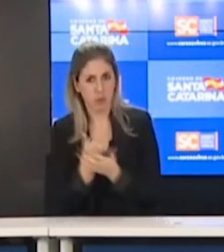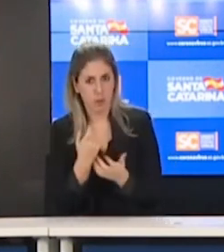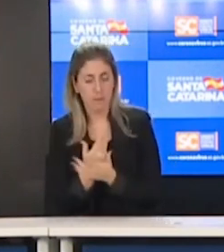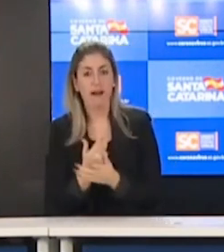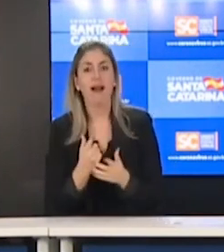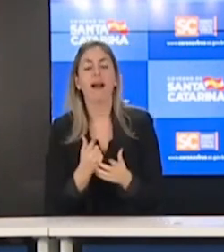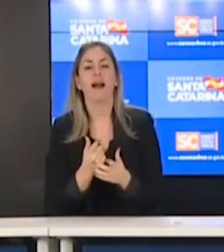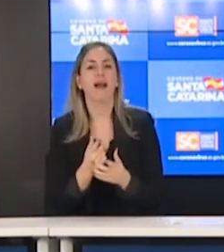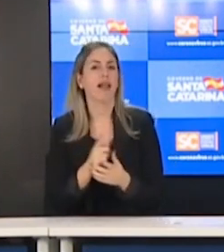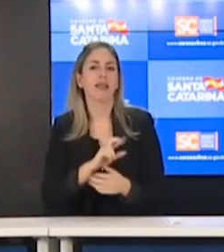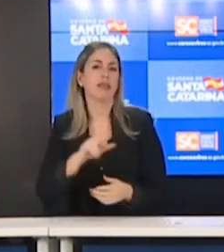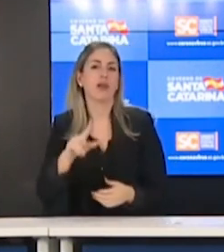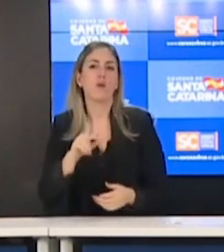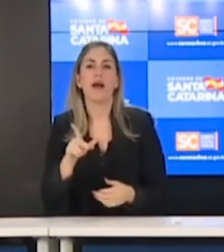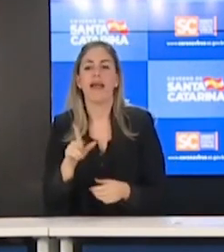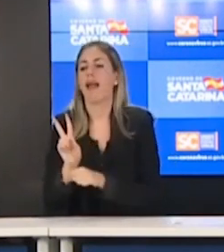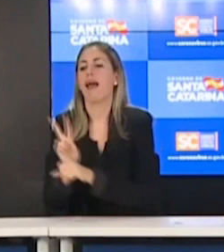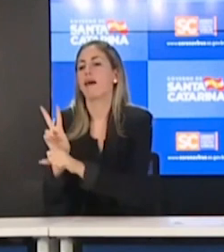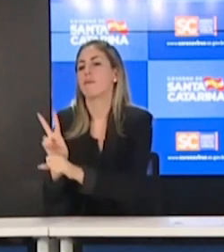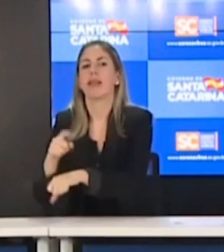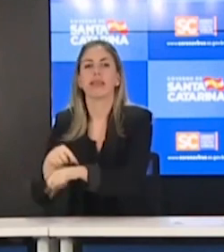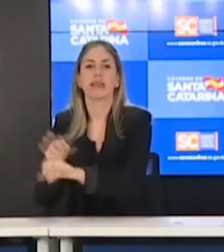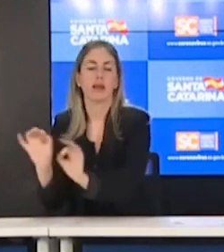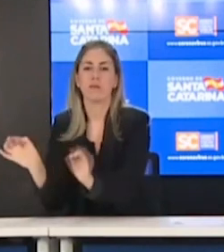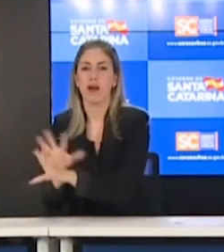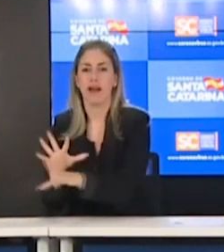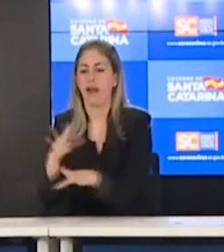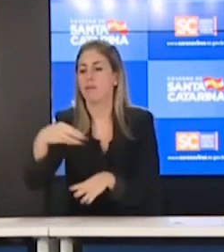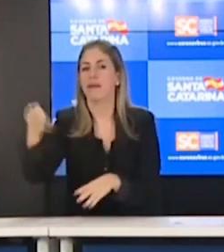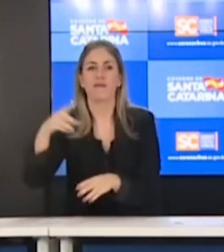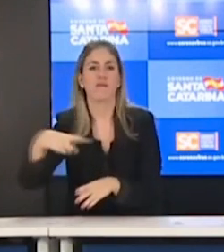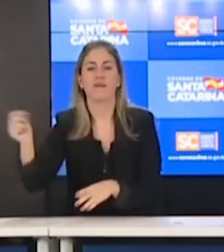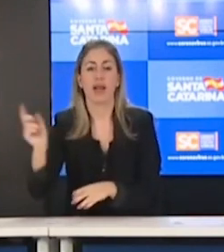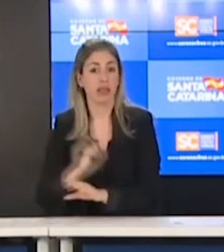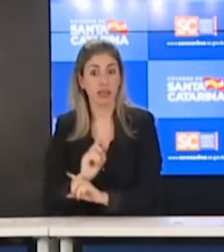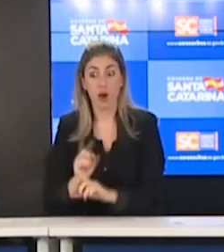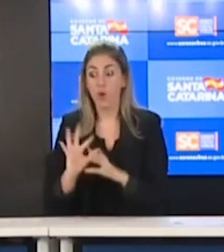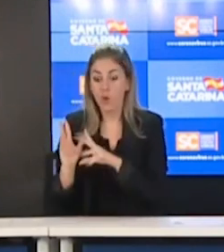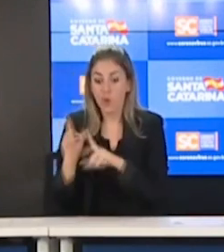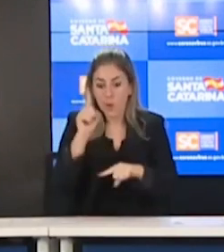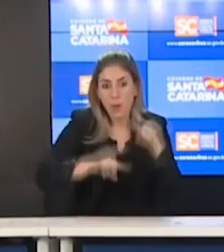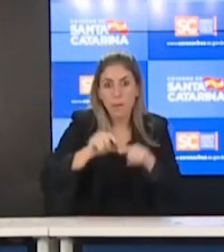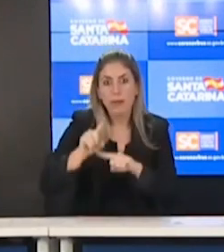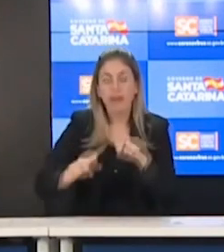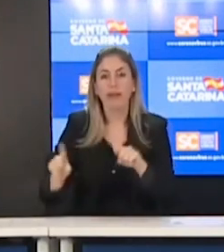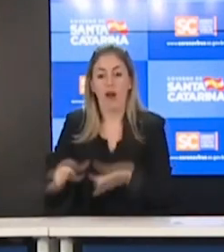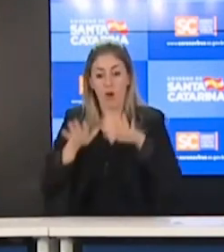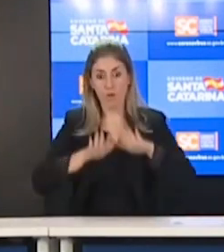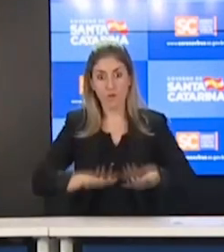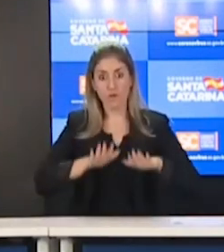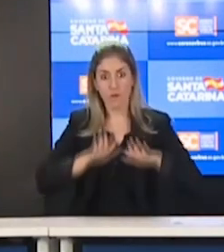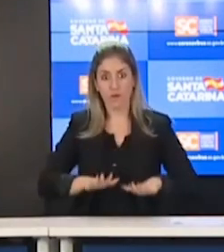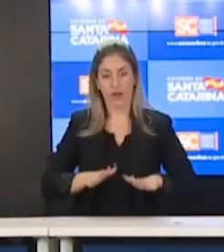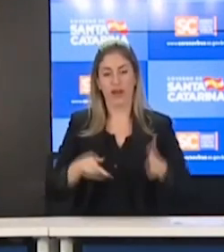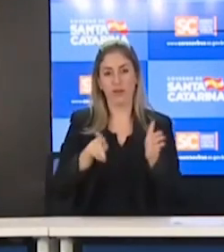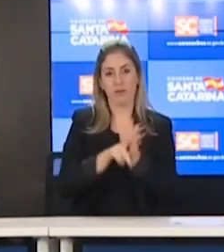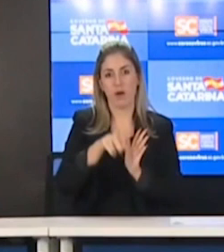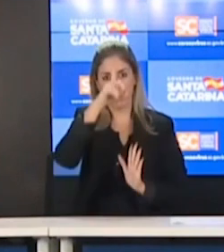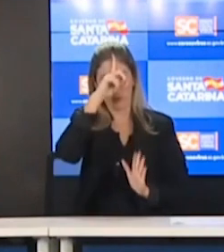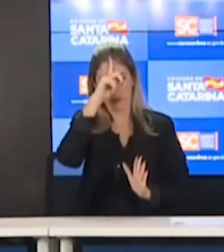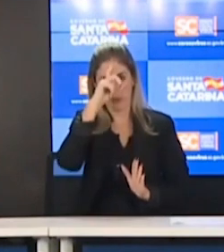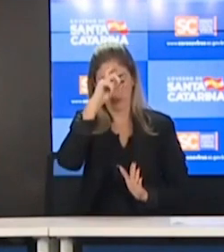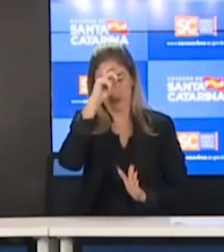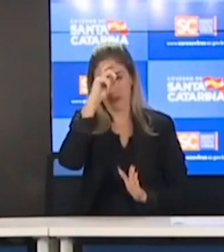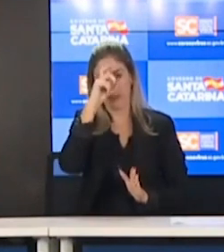ao final do processo, mas os equipamentos, como monitores, como ventiladores, esses vão ficar na rede hospitalar, na